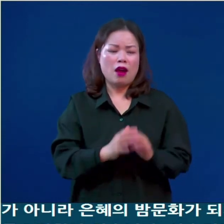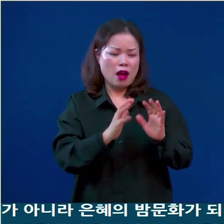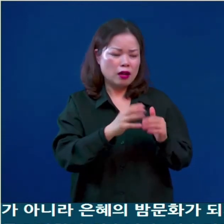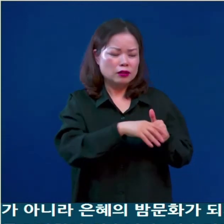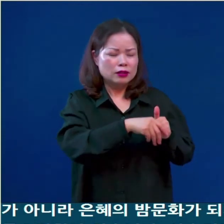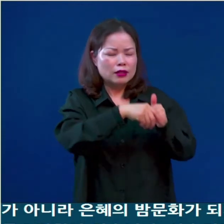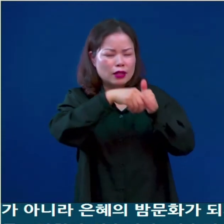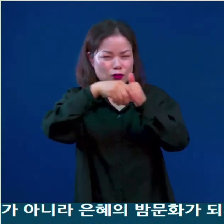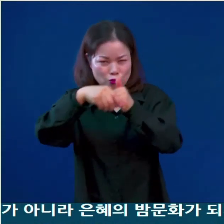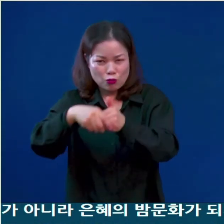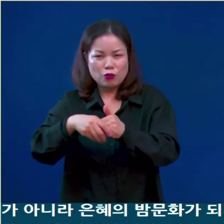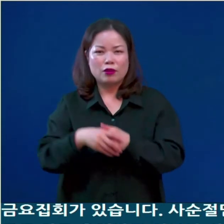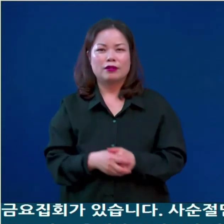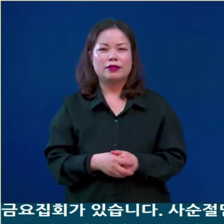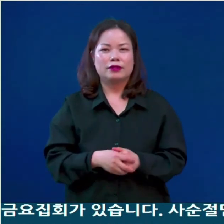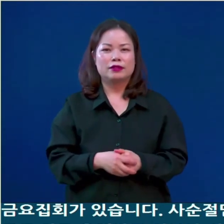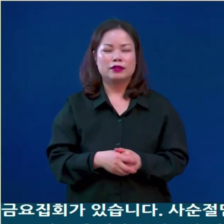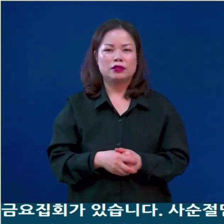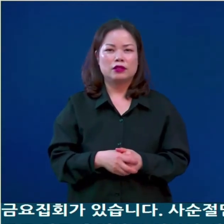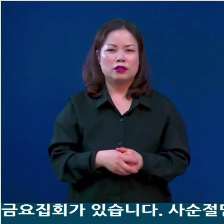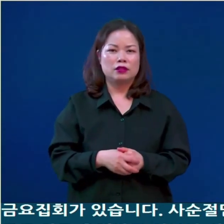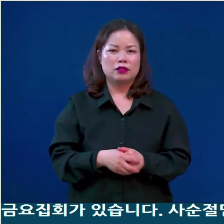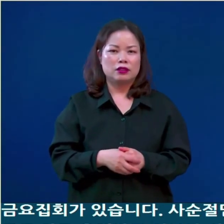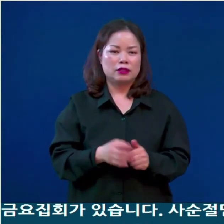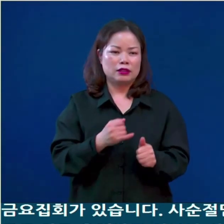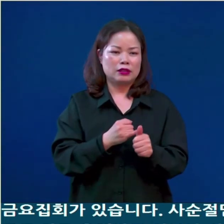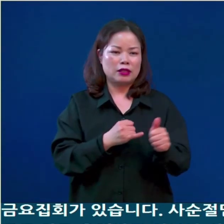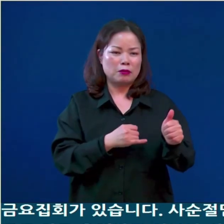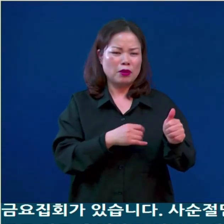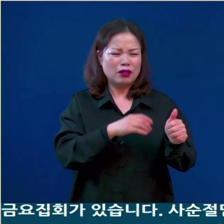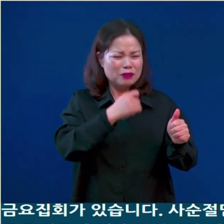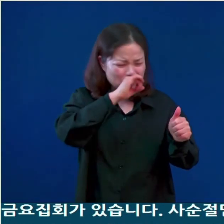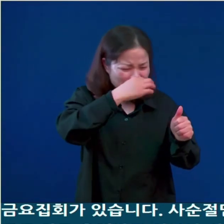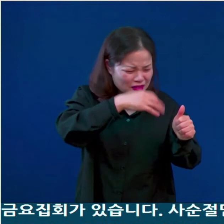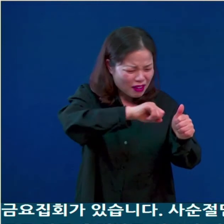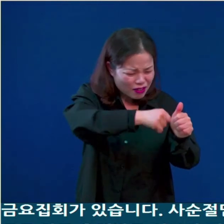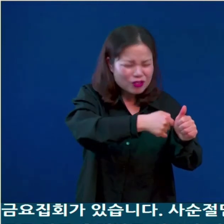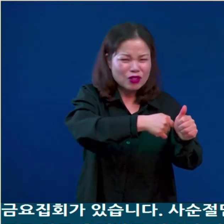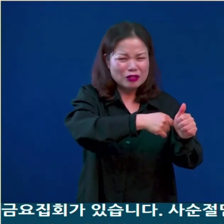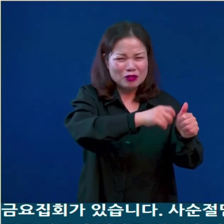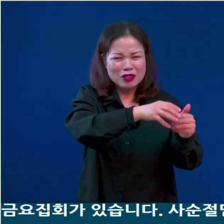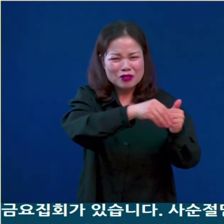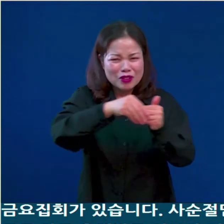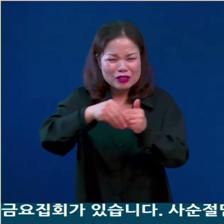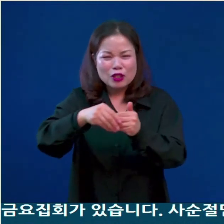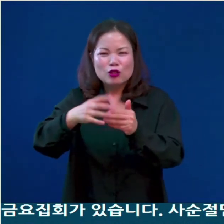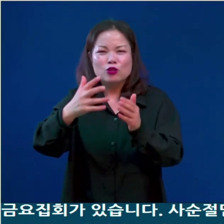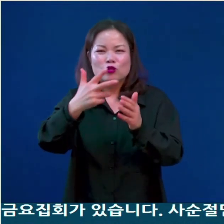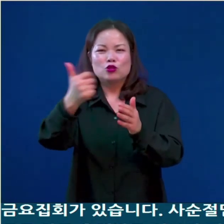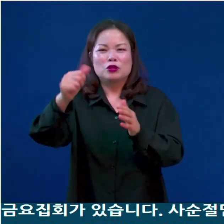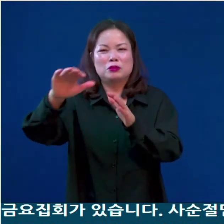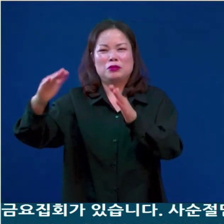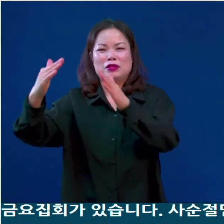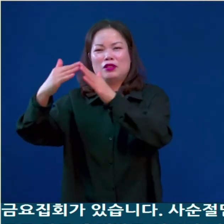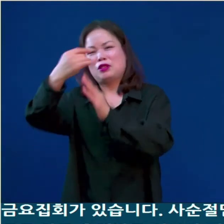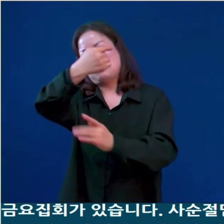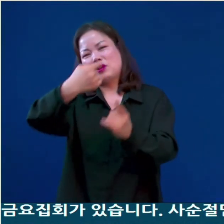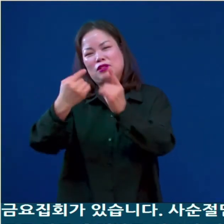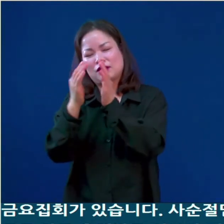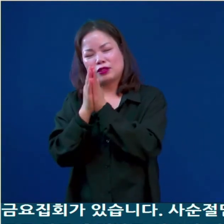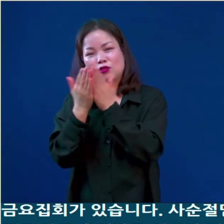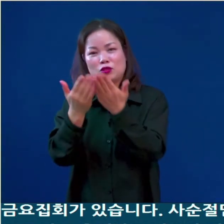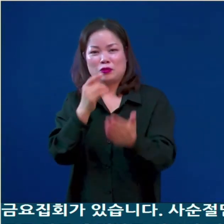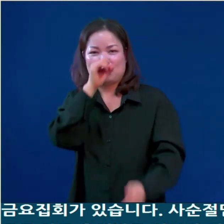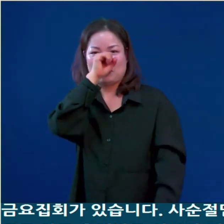손 붙잡고, 안 오겠다는 남편 손 붙잡고 주님 전에 나와서 기도할 수 있기를